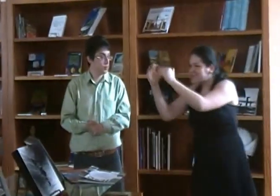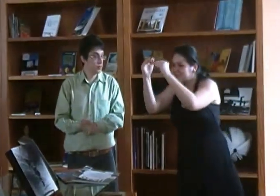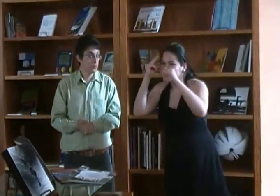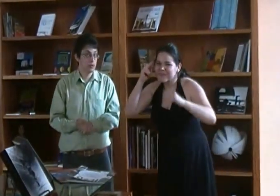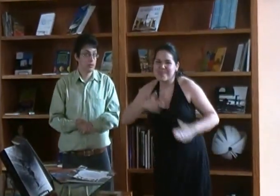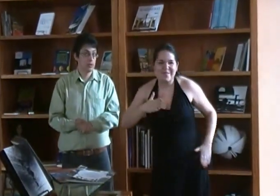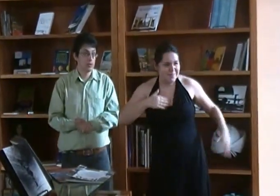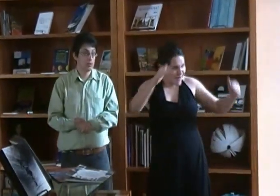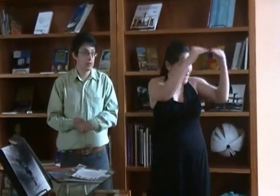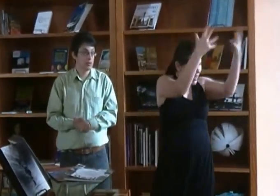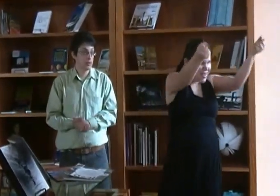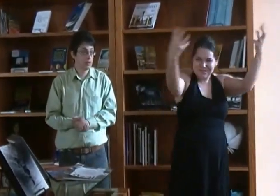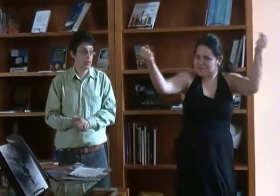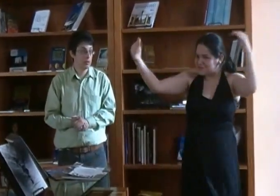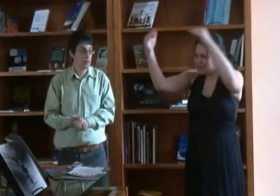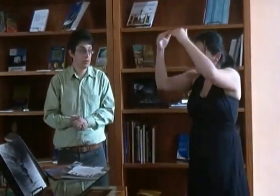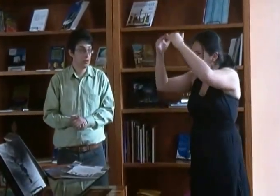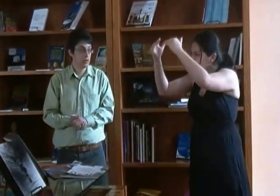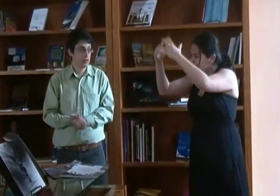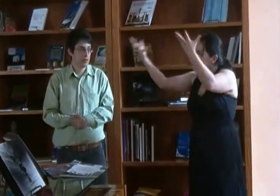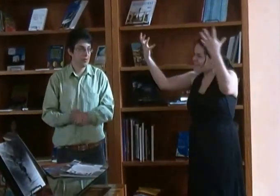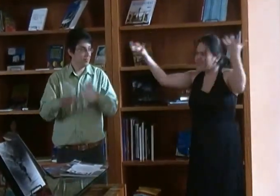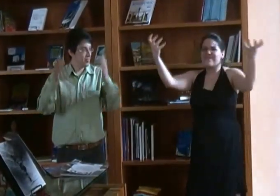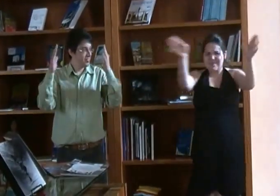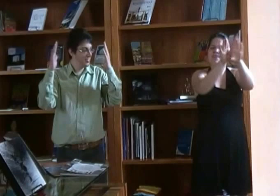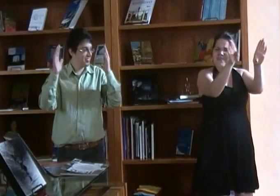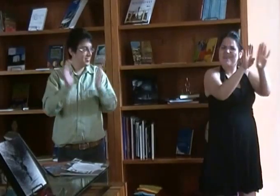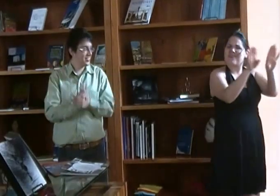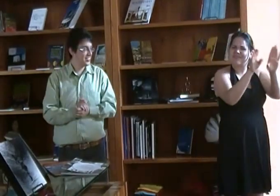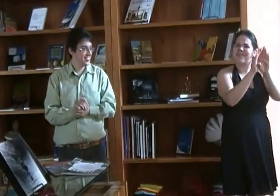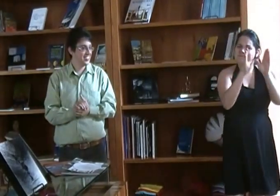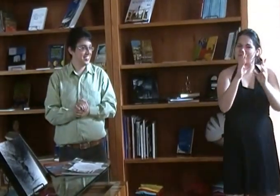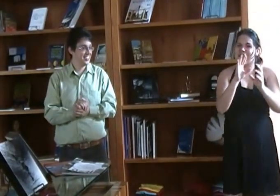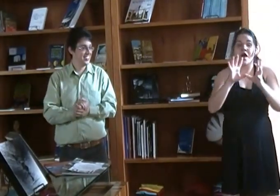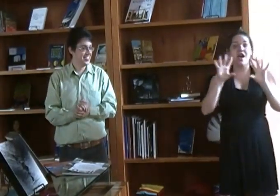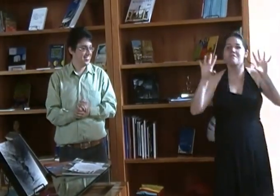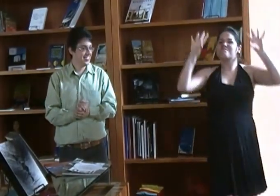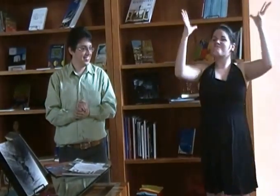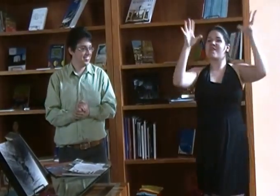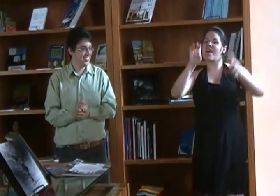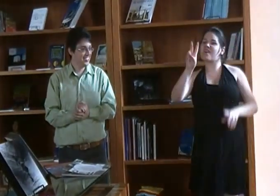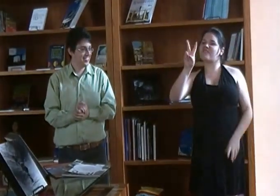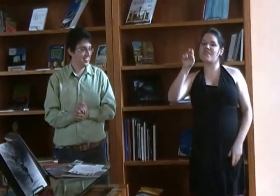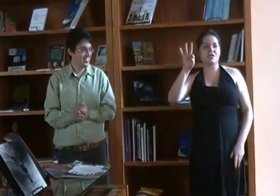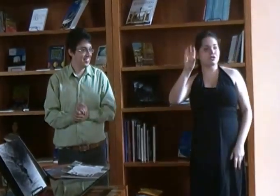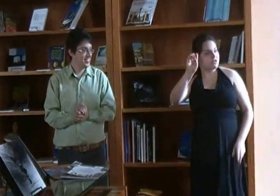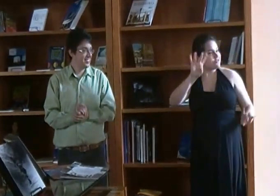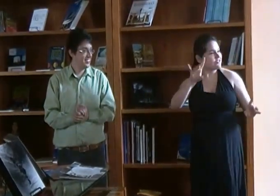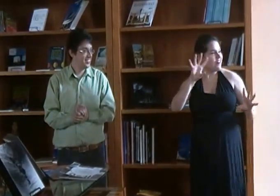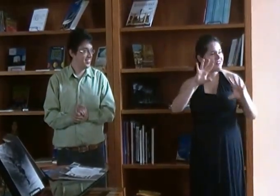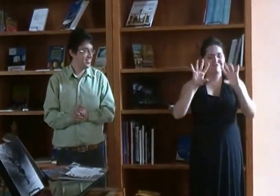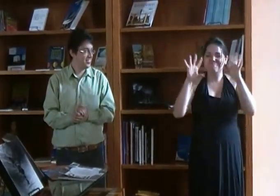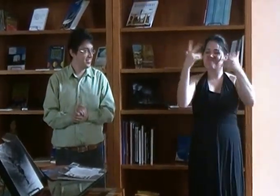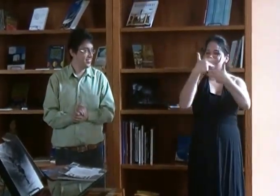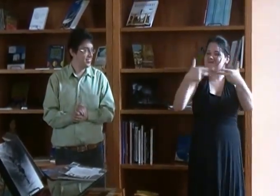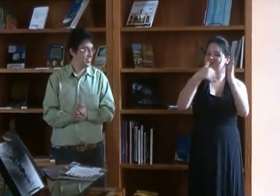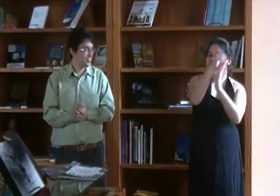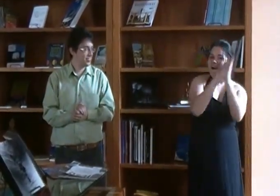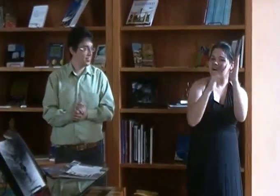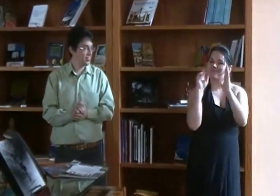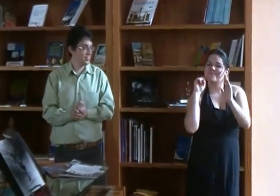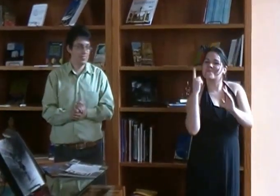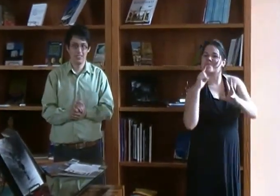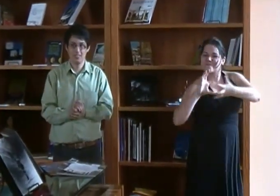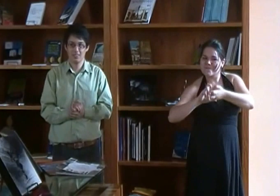sonho? Vocês aceitam esse sonho? Vocês querem também fazer um evento sobre artes surdas? Eu acho que a gente tem um caminho